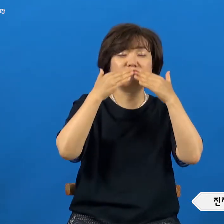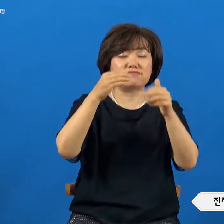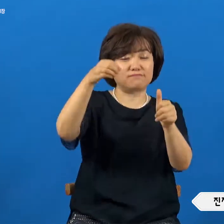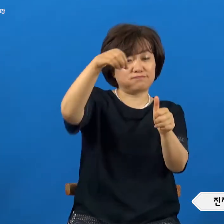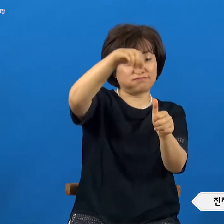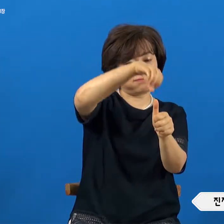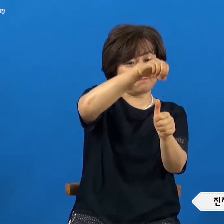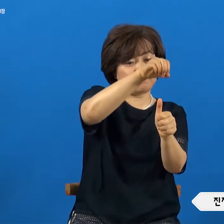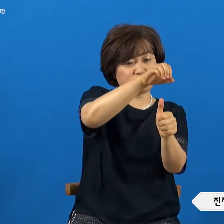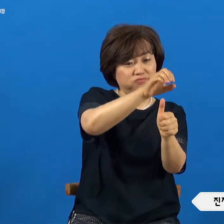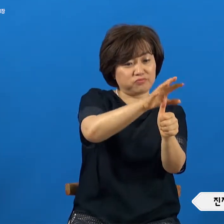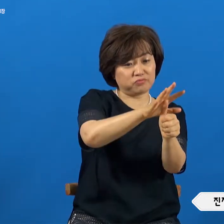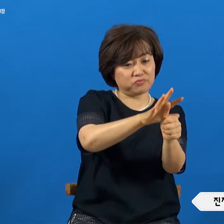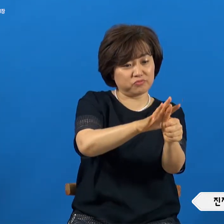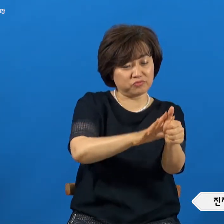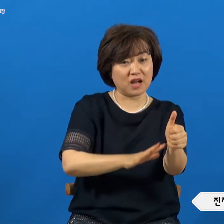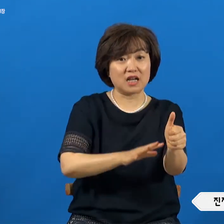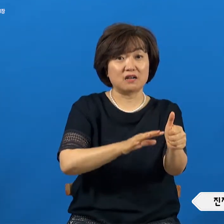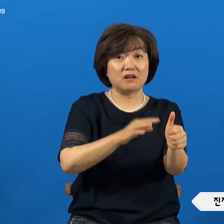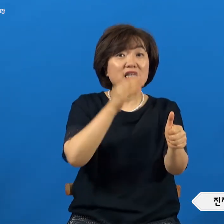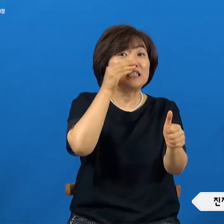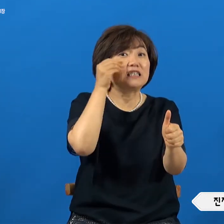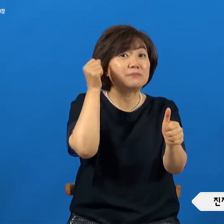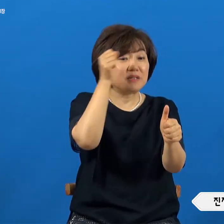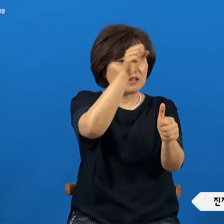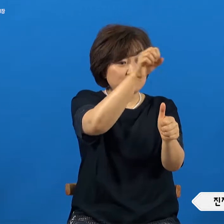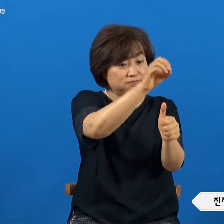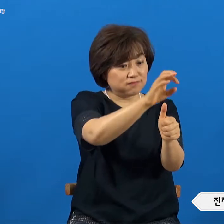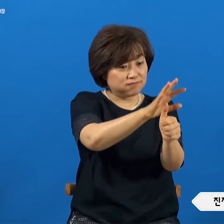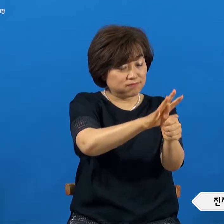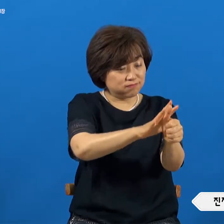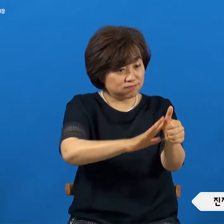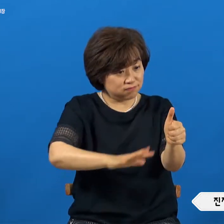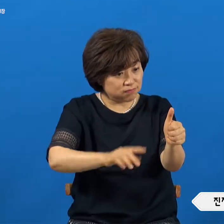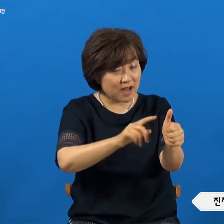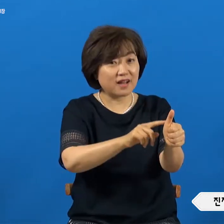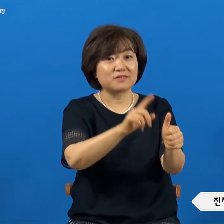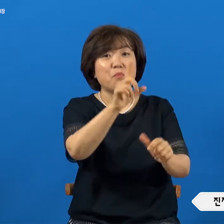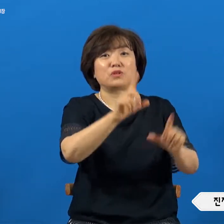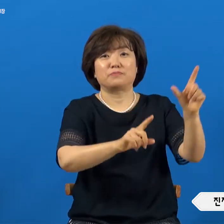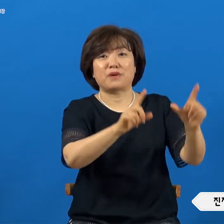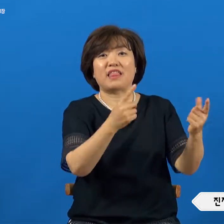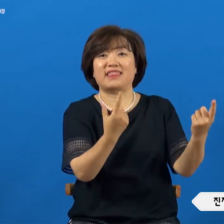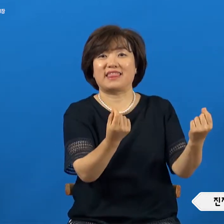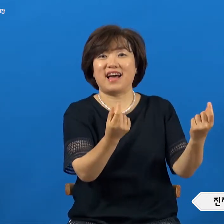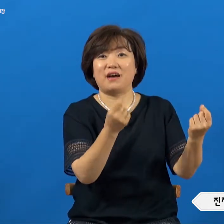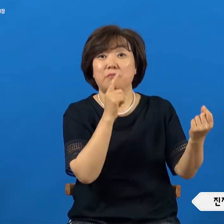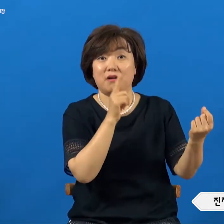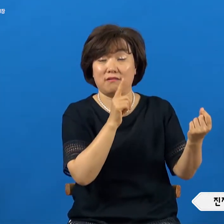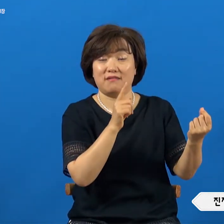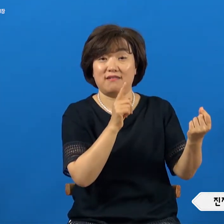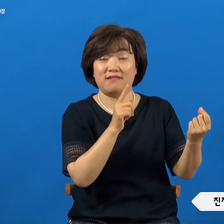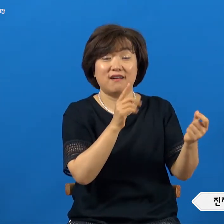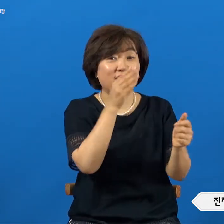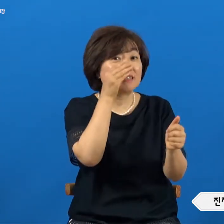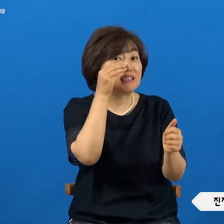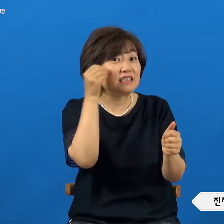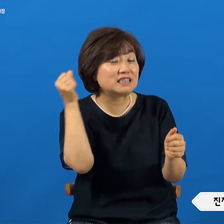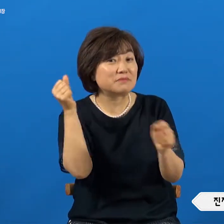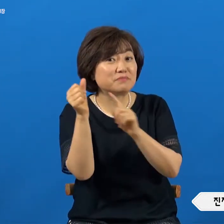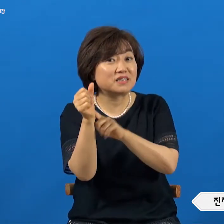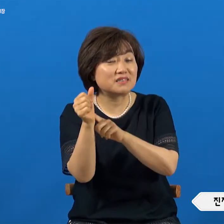옷깃까지 흐르는 장면을 성경은 설명하고 있습니다. 오늘 본문은 이